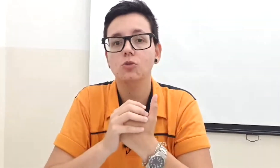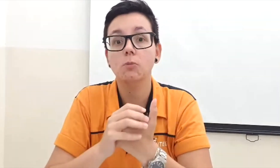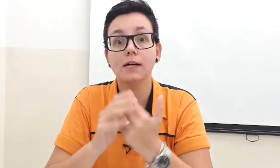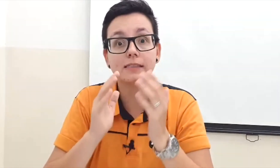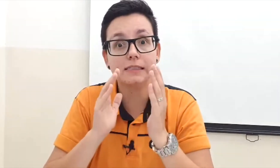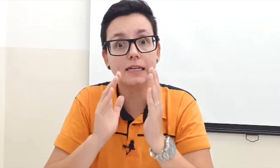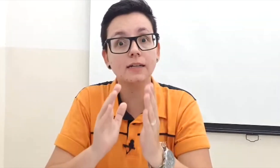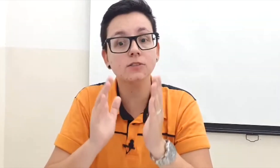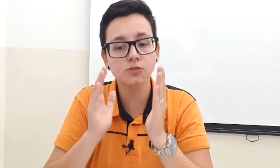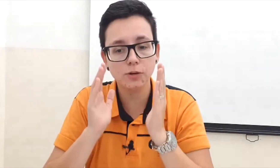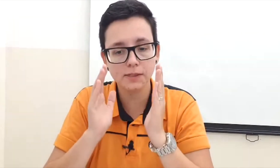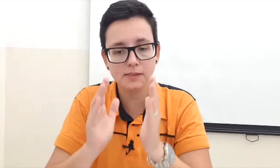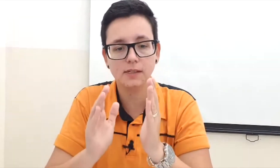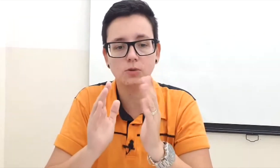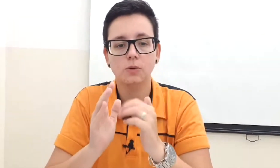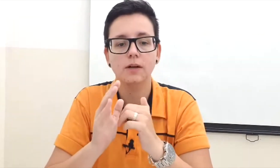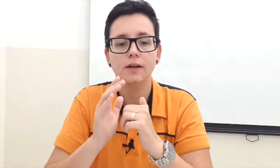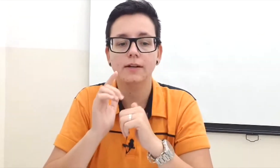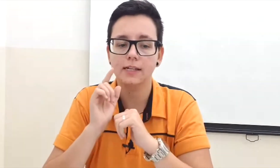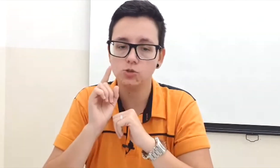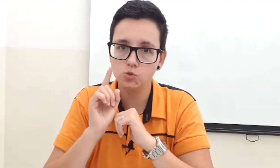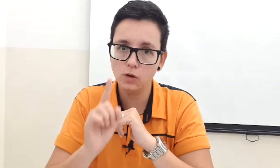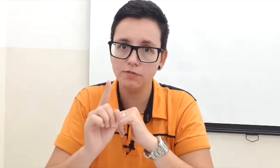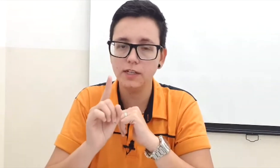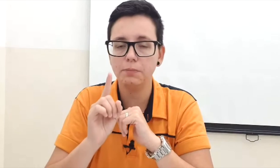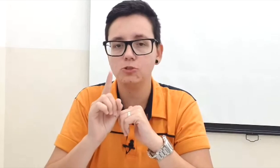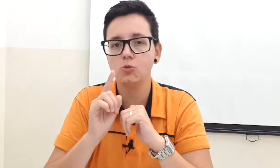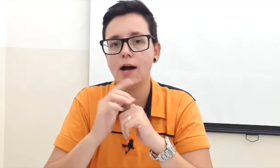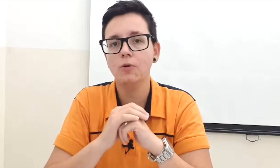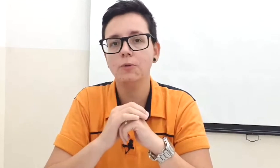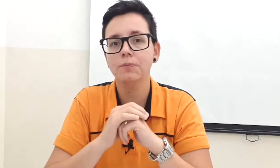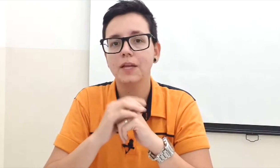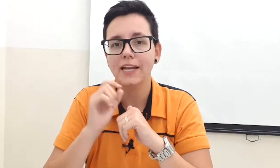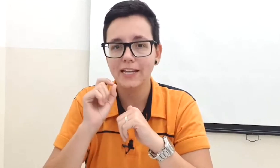uma transformação na sua vida pessoal e